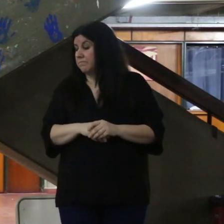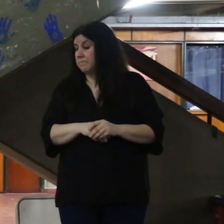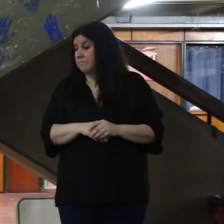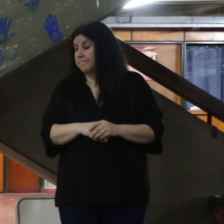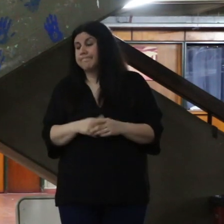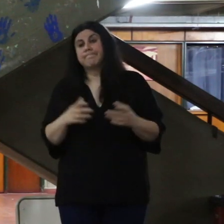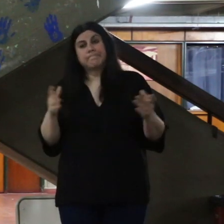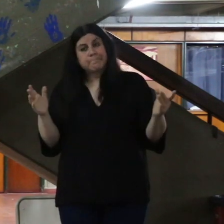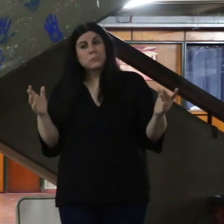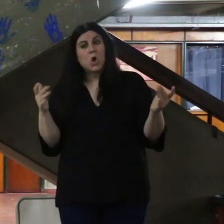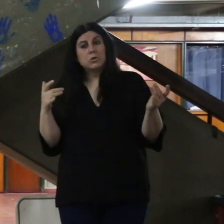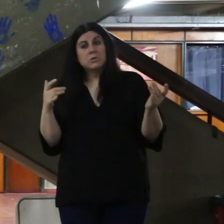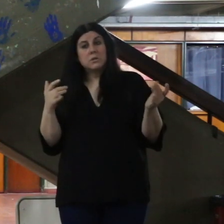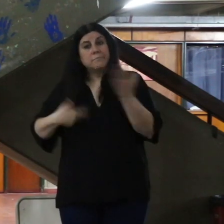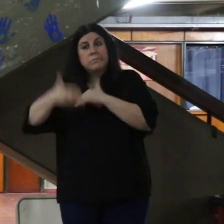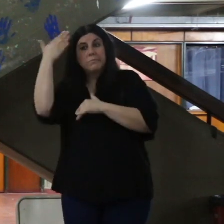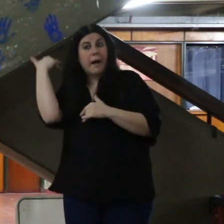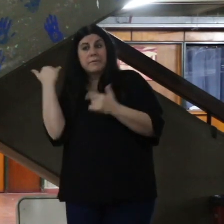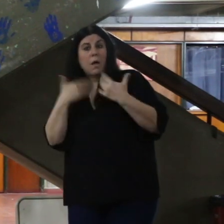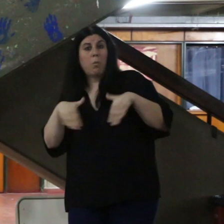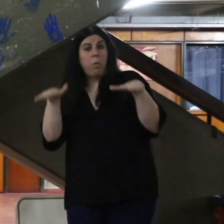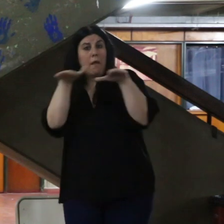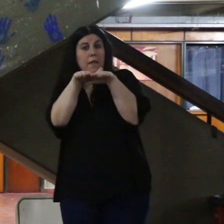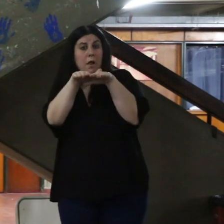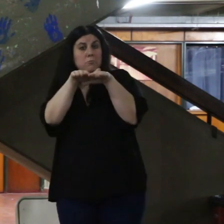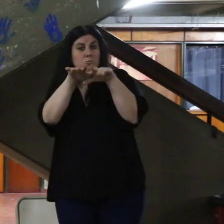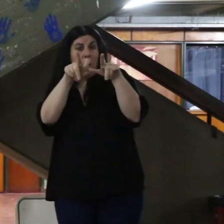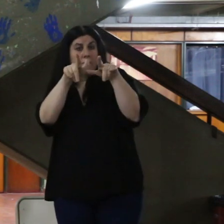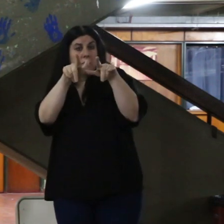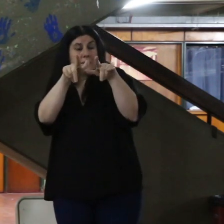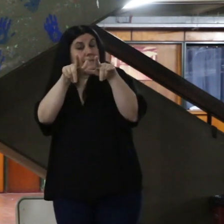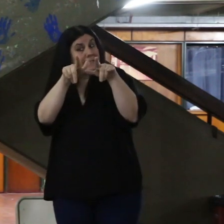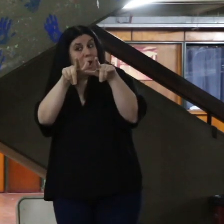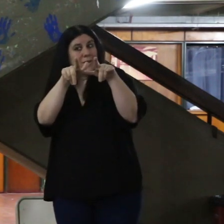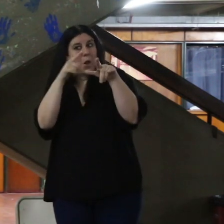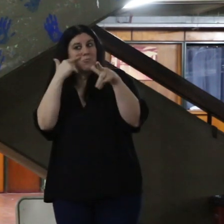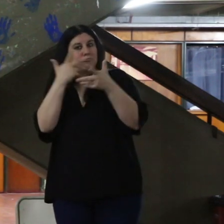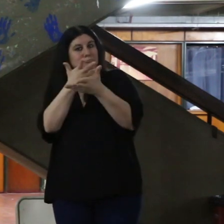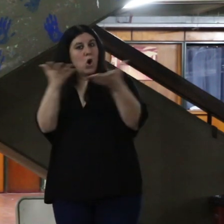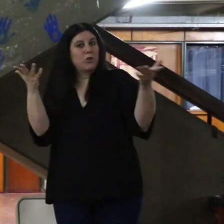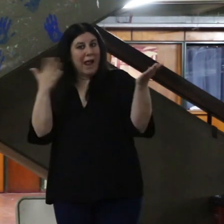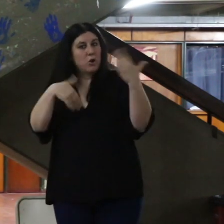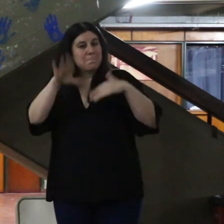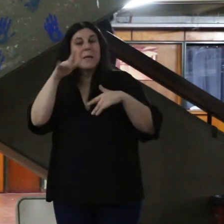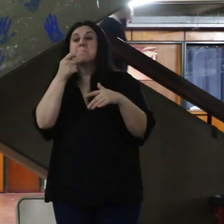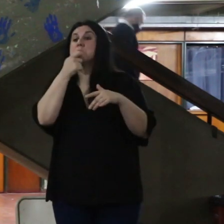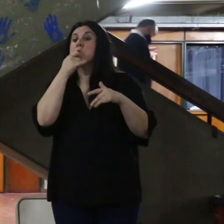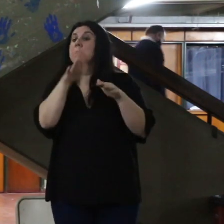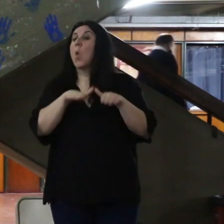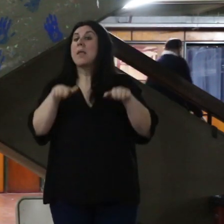Entonces se profundizaron desigualdades, ¿sí? Desigualdades económicas,